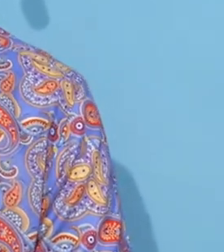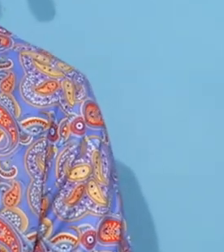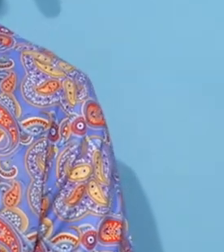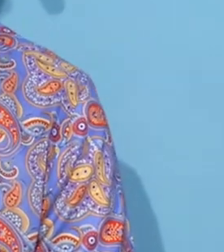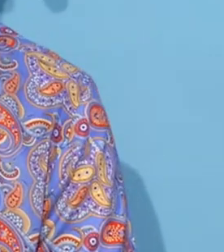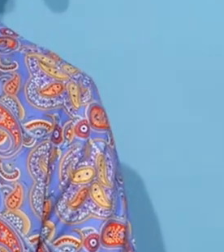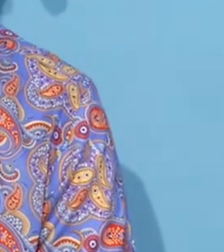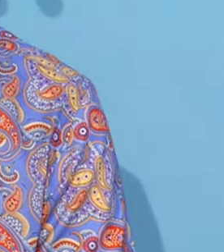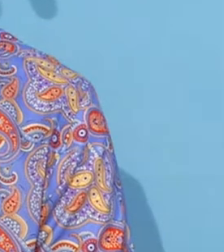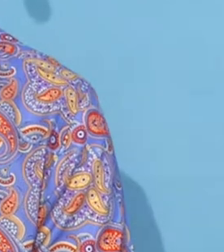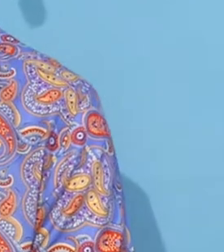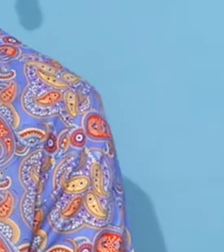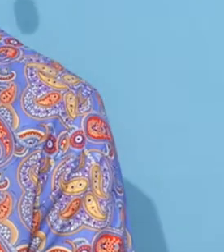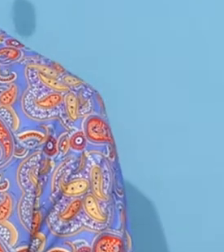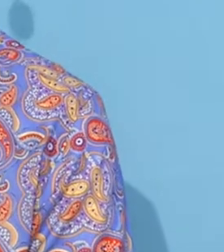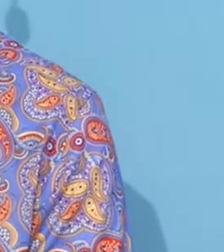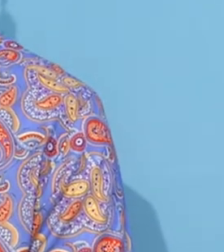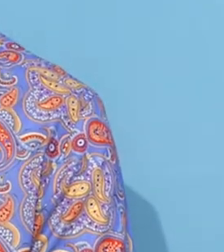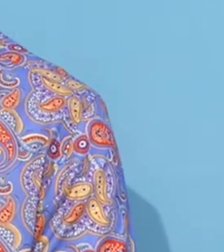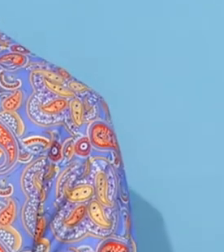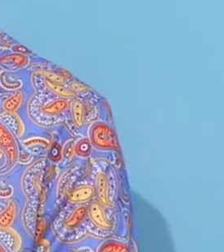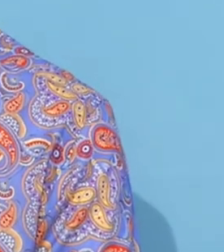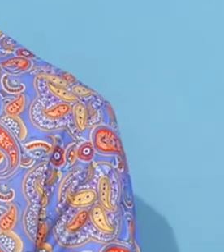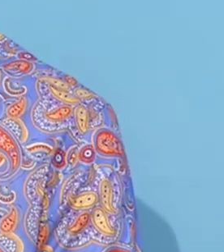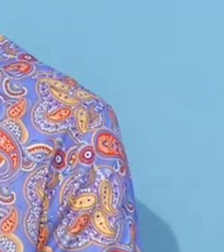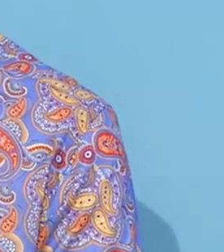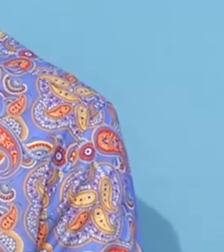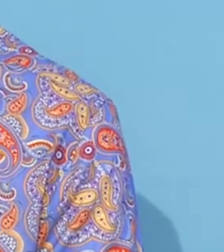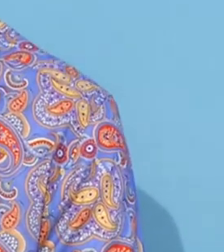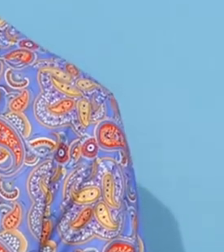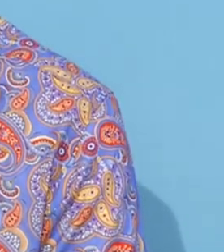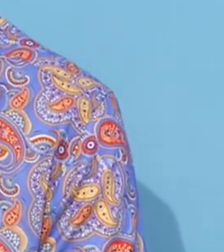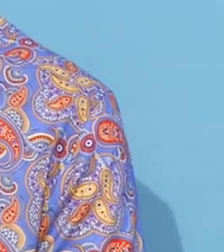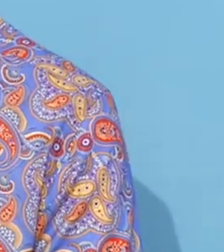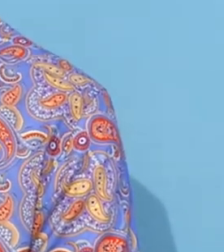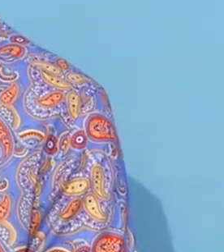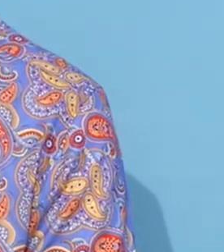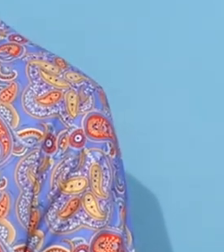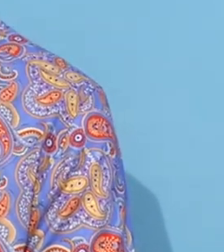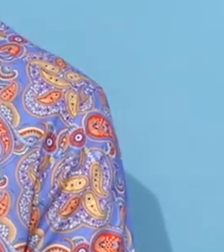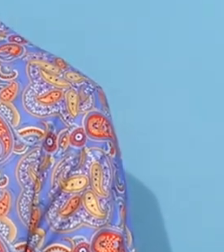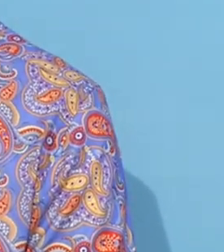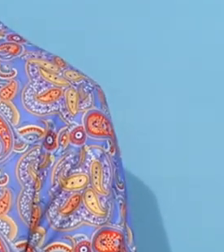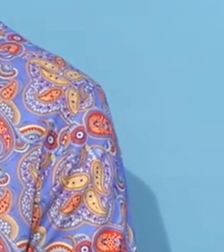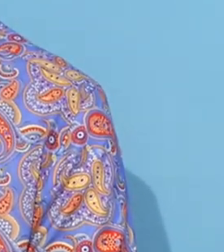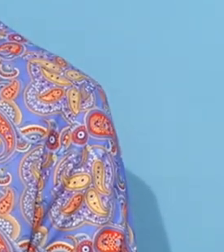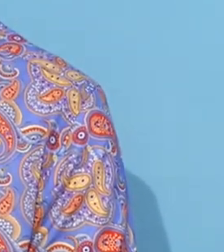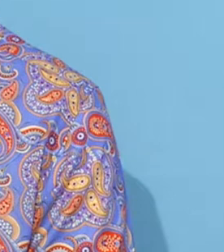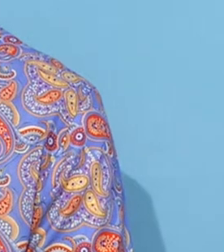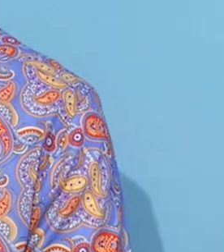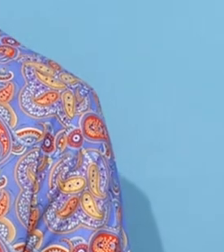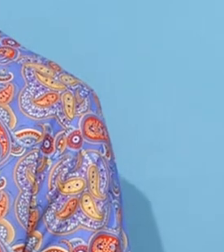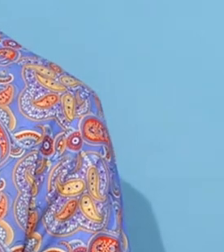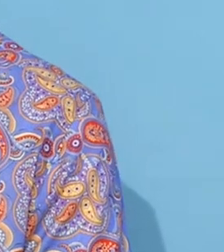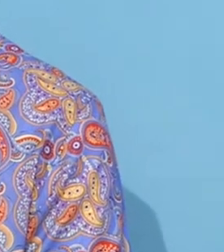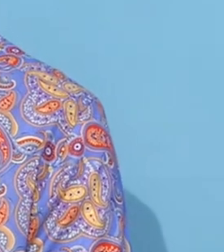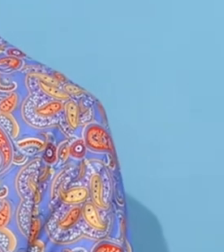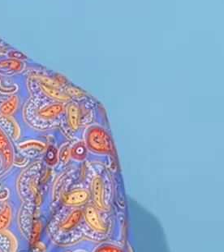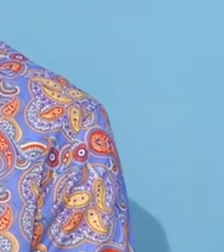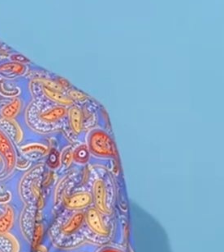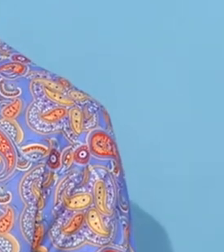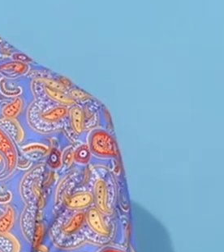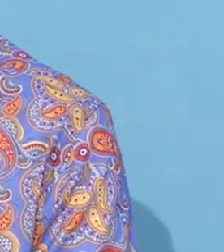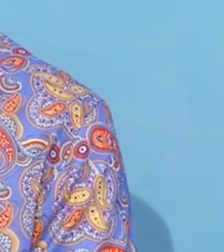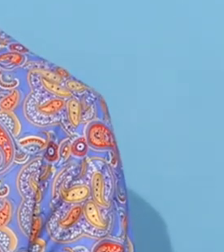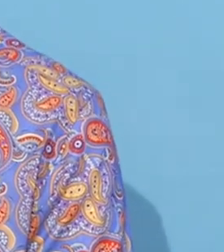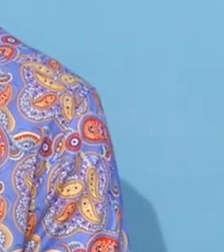också, det är nästan ett eget seminarium, strukturer som gör att vissa får bidrag och utesluter andra. Och en del av dem